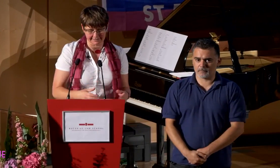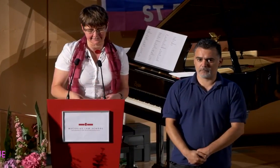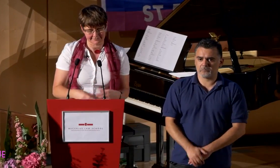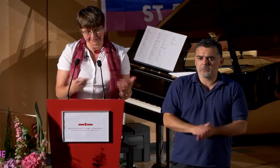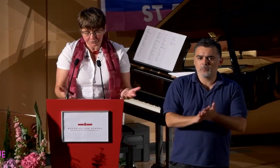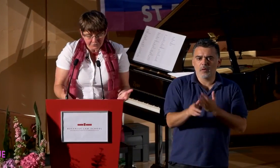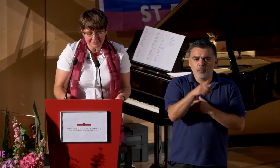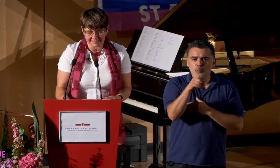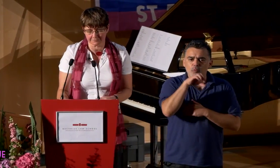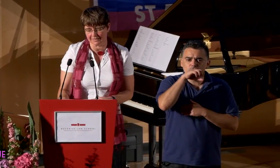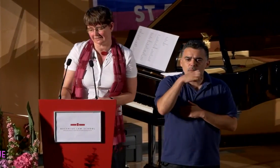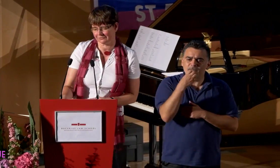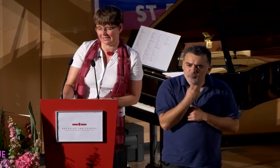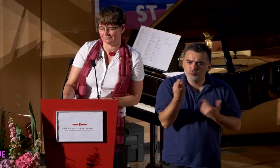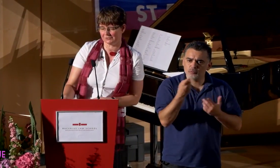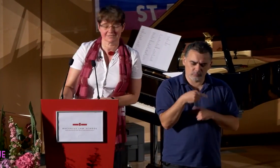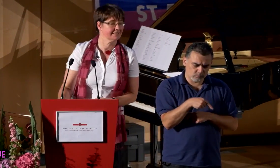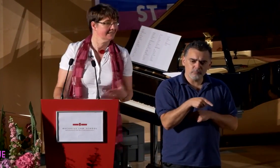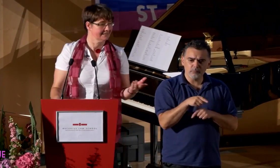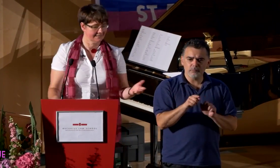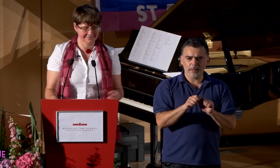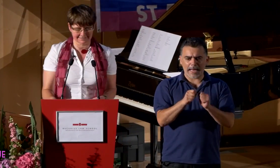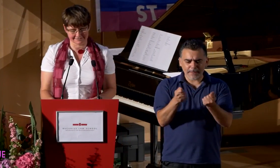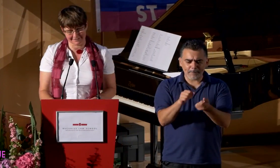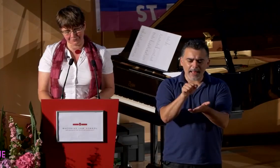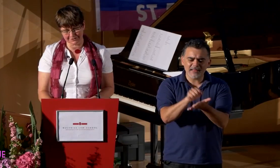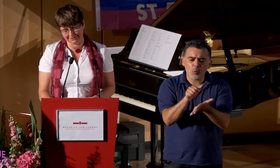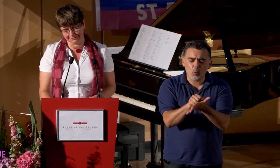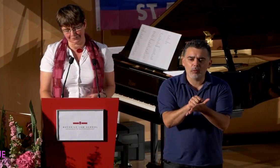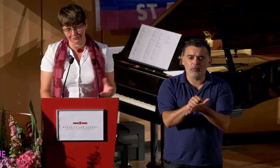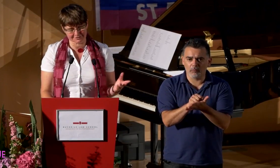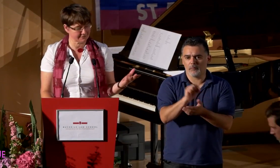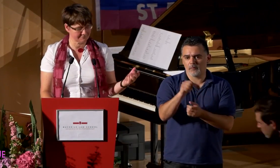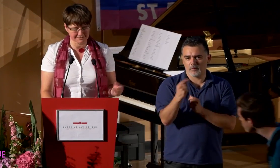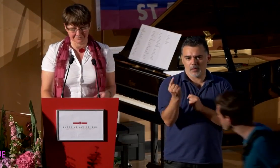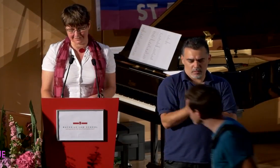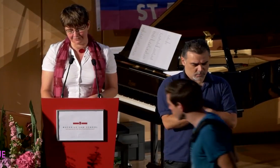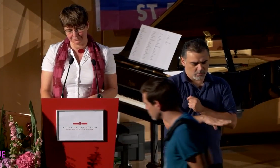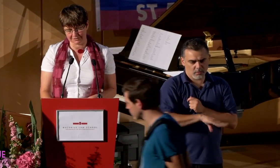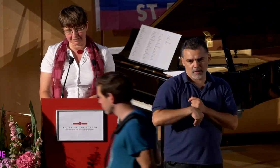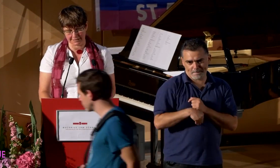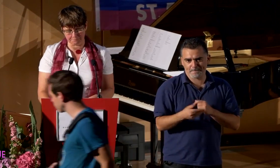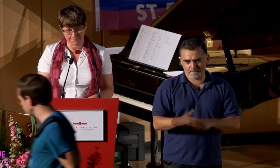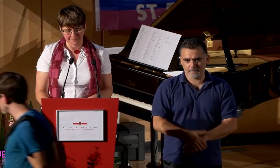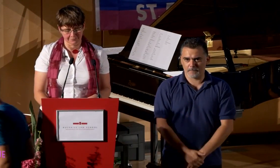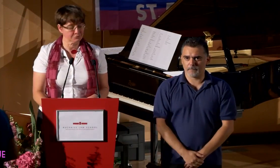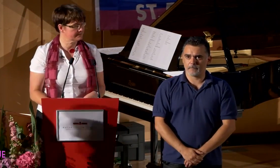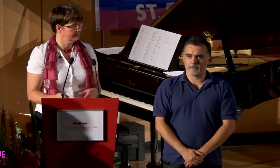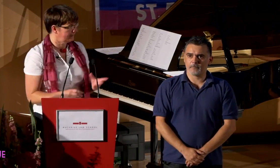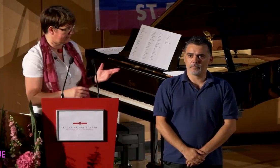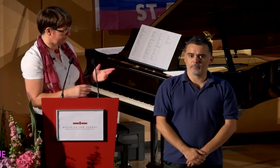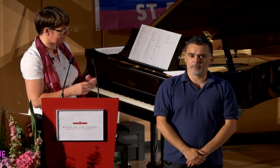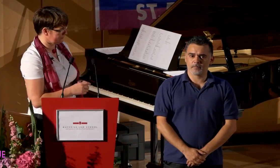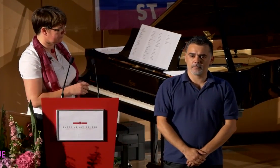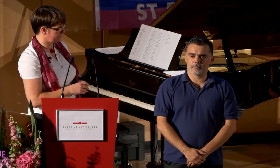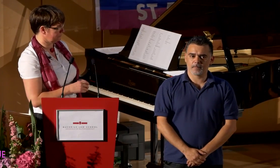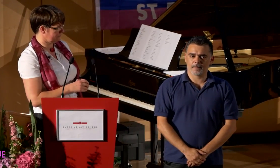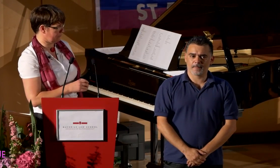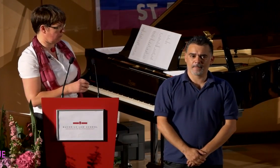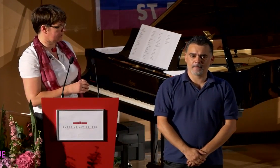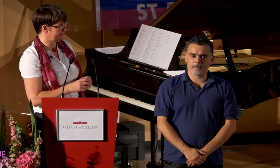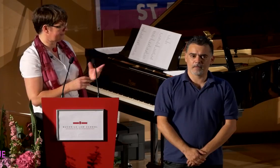gerne ein gedrucktes Exemplar davon haben möchten, das auch heute oder im Anschluss an den Vortrag nehmen. Und ansonsten